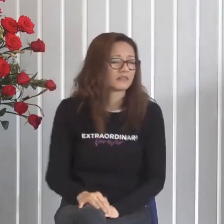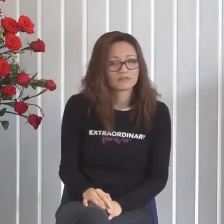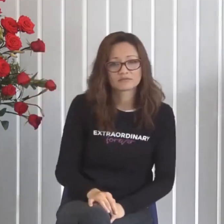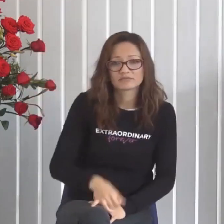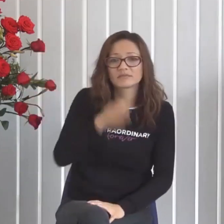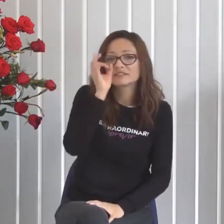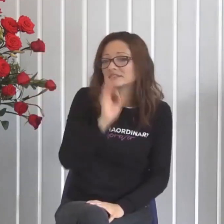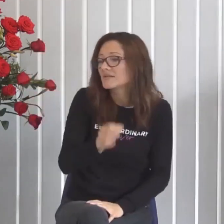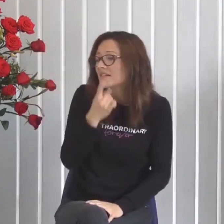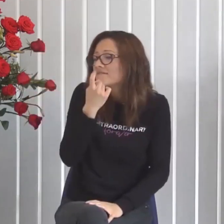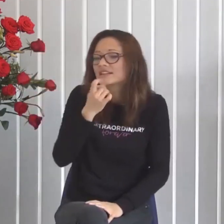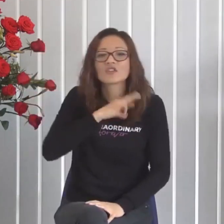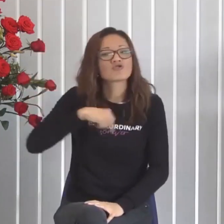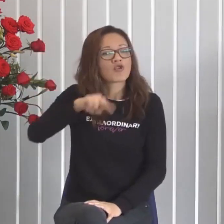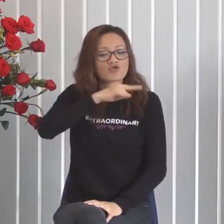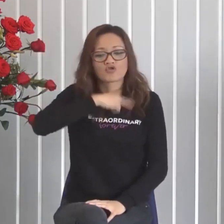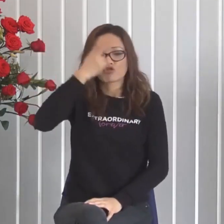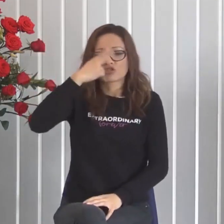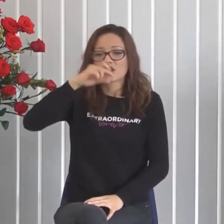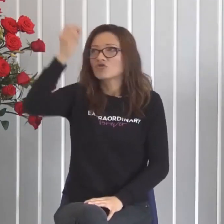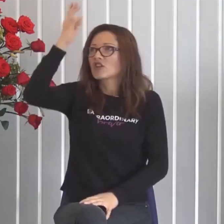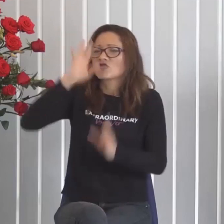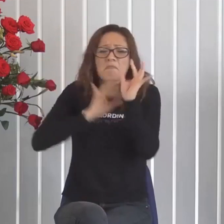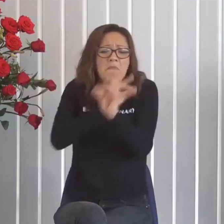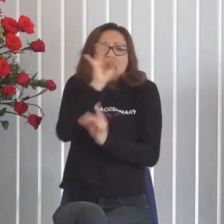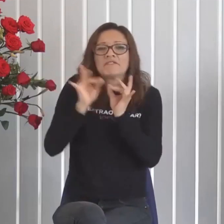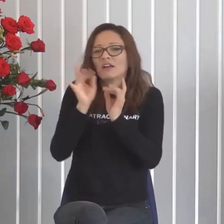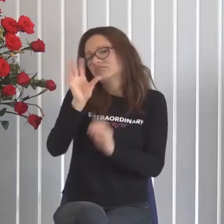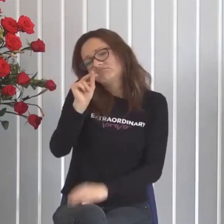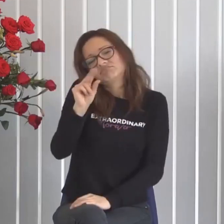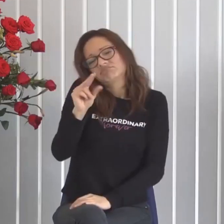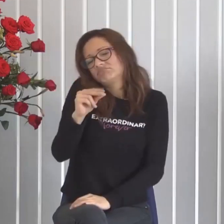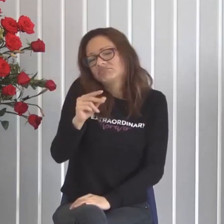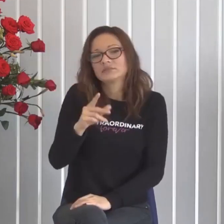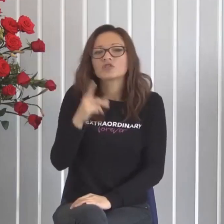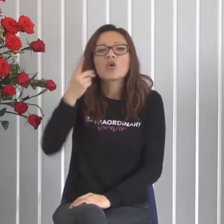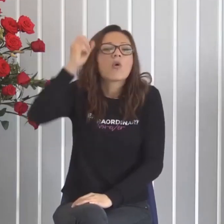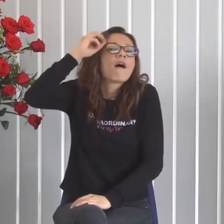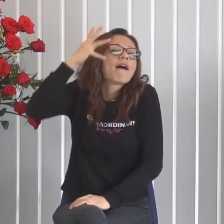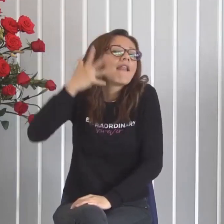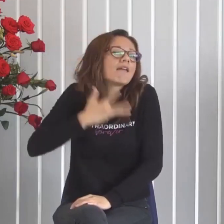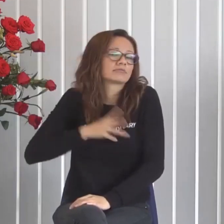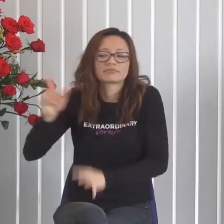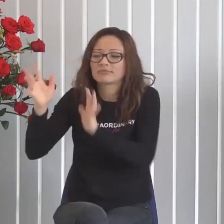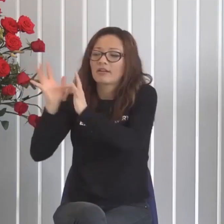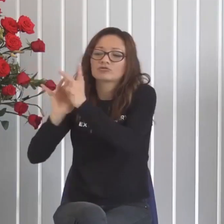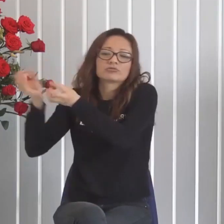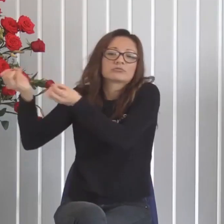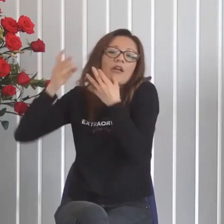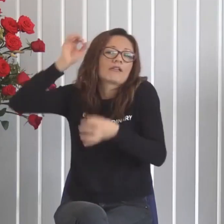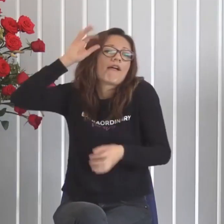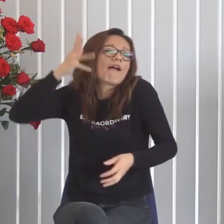no alcanzamos, no logramos. Por eso en la perfección de Dios hizo que fuera por gracia.